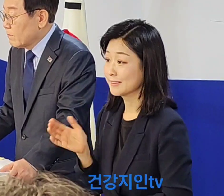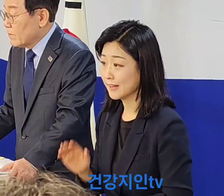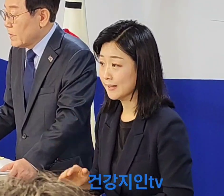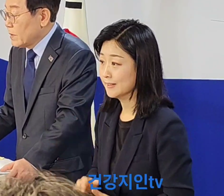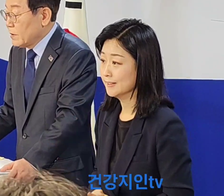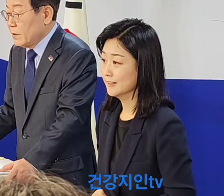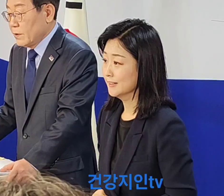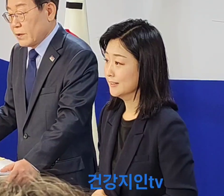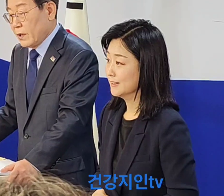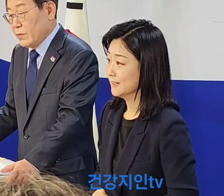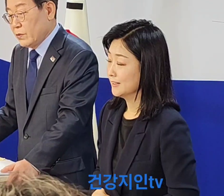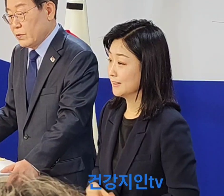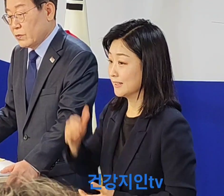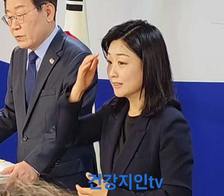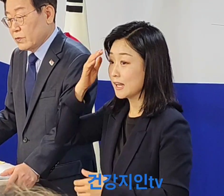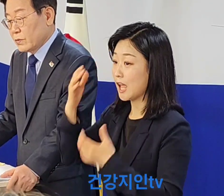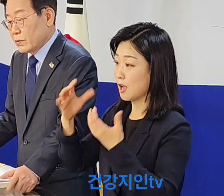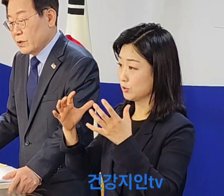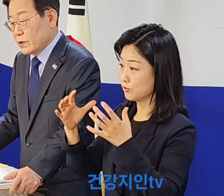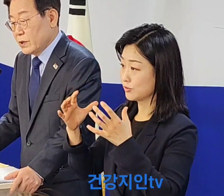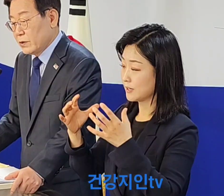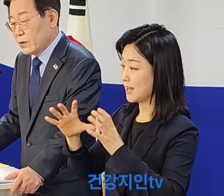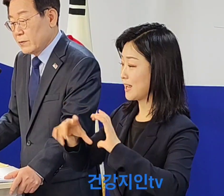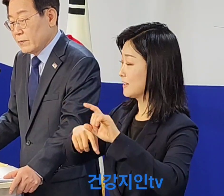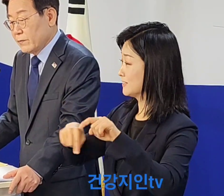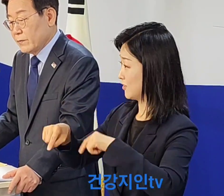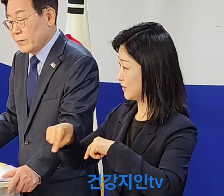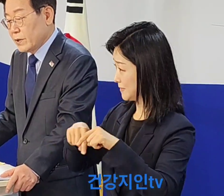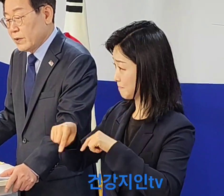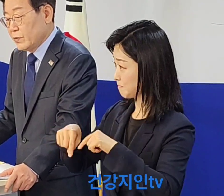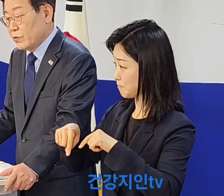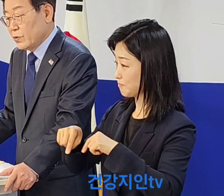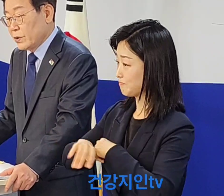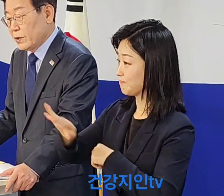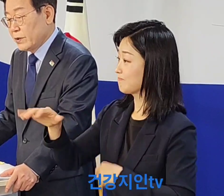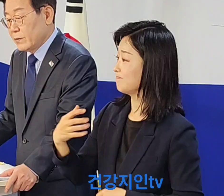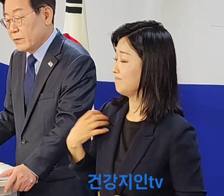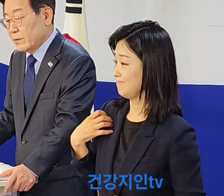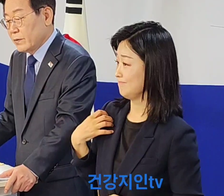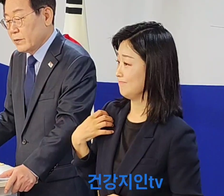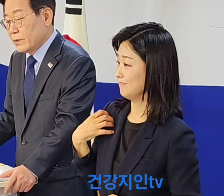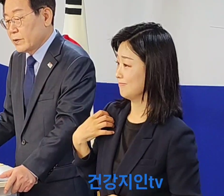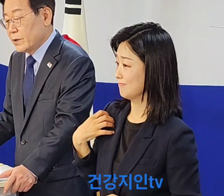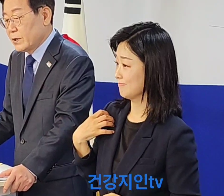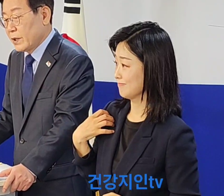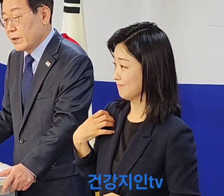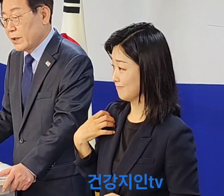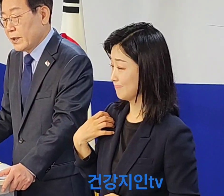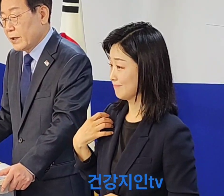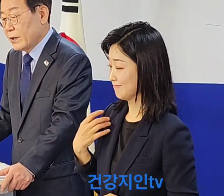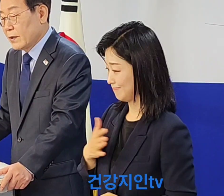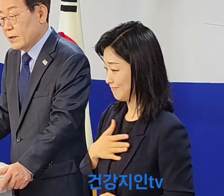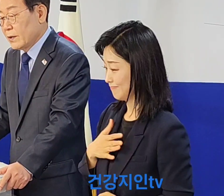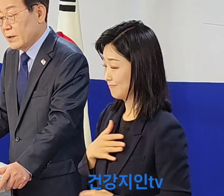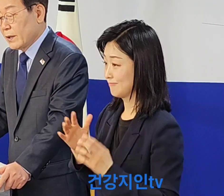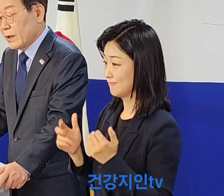그러나 대한민국 정치를 책임지고 있는 정치